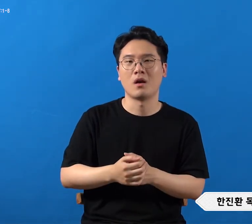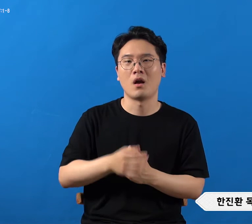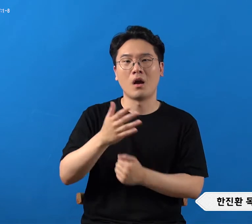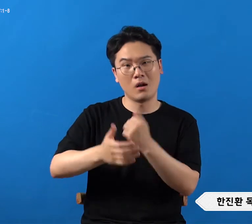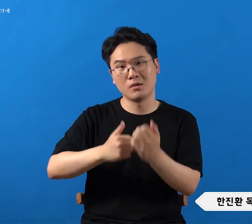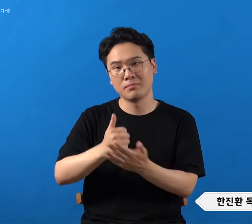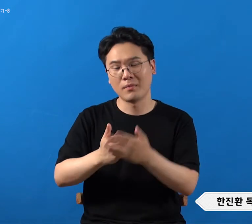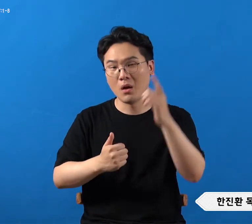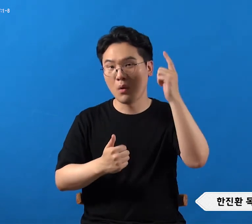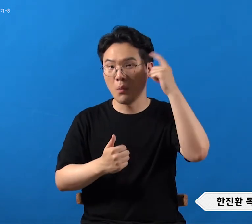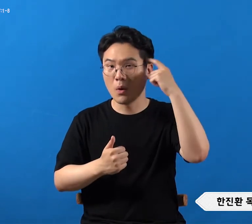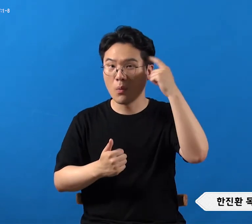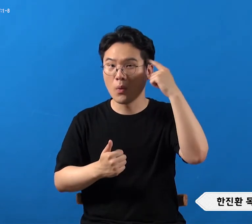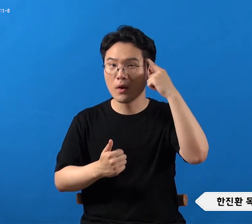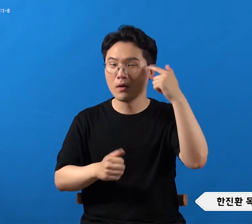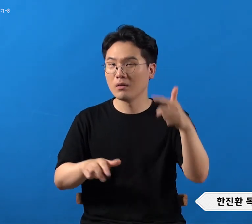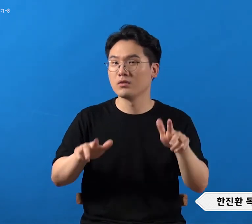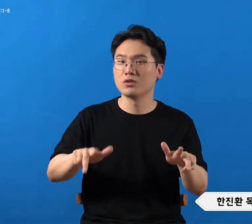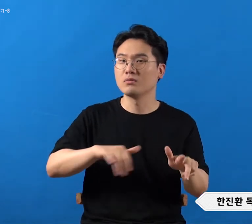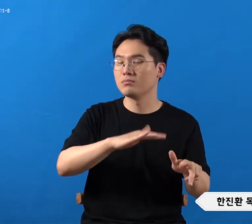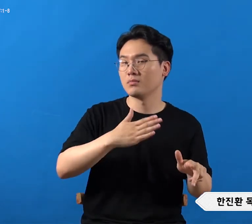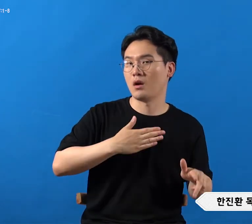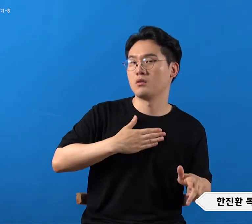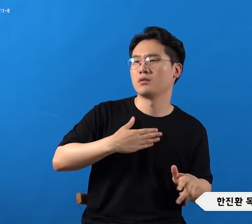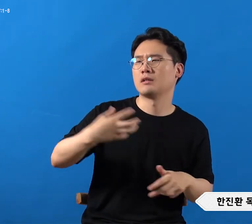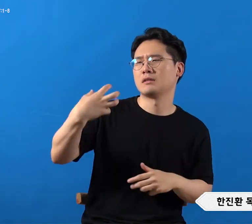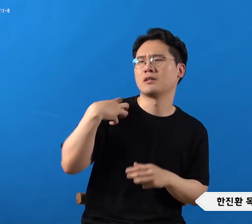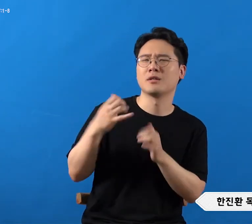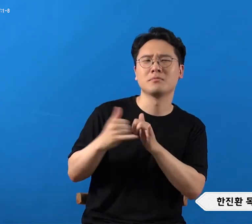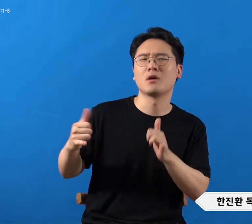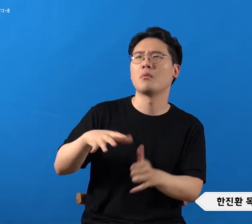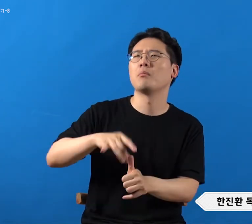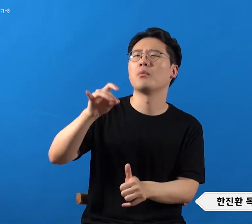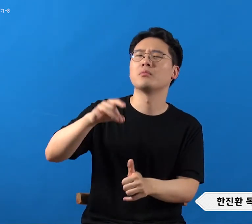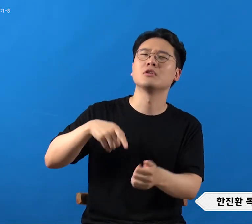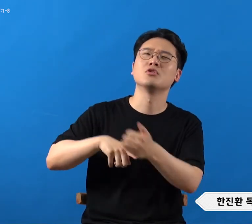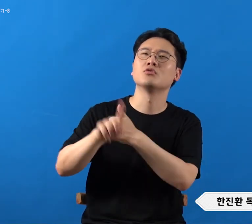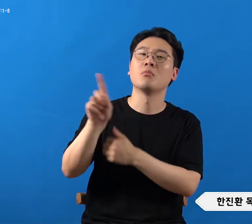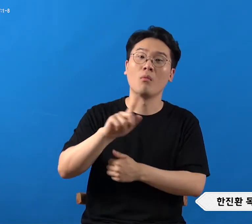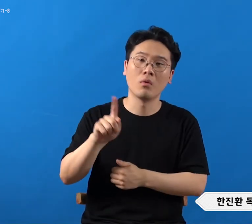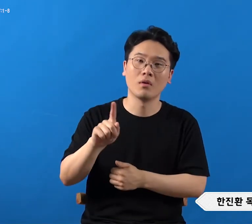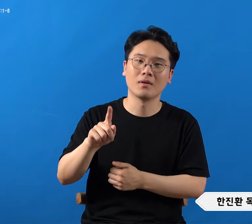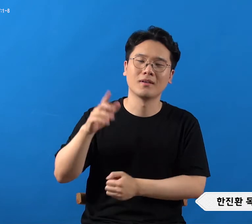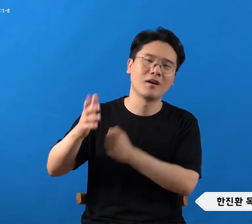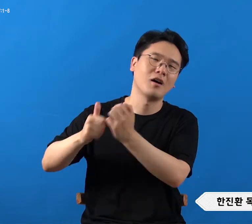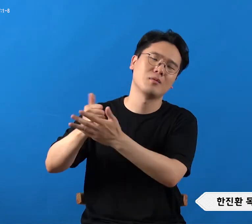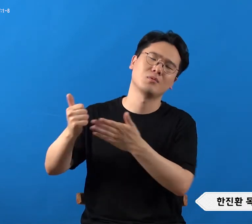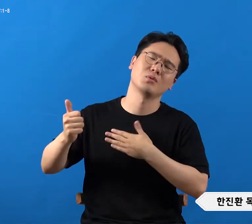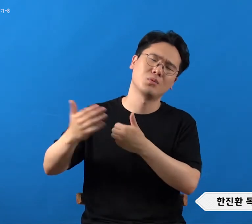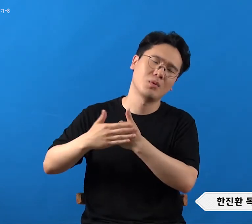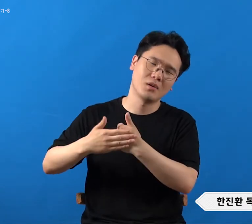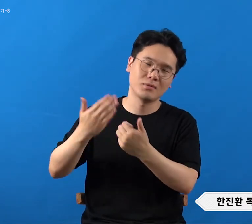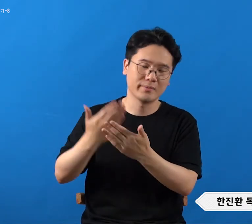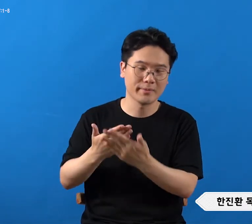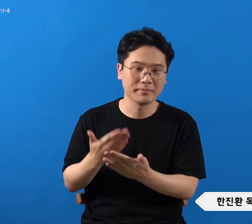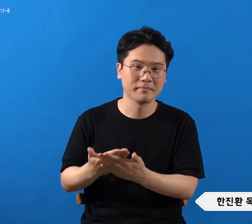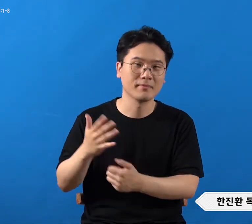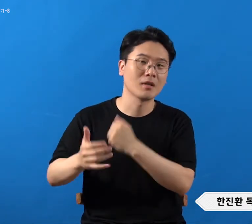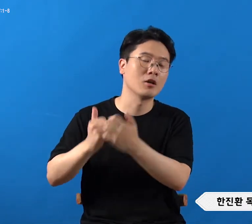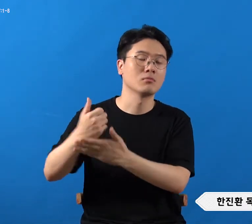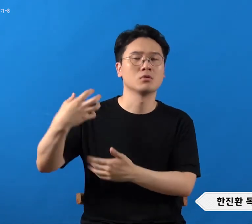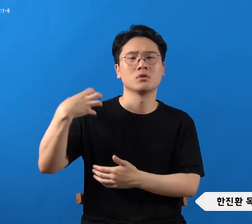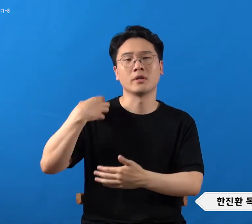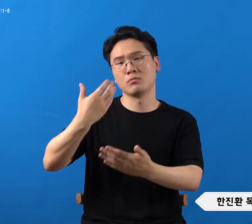왜 하필 이런 때에 저를 책임자로 세우셨습니까? 세우셨으면 하나님 좀 도와주셔야지요. 하나님